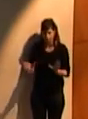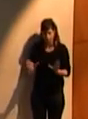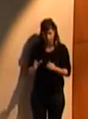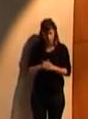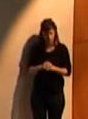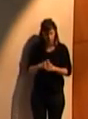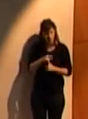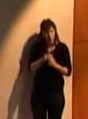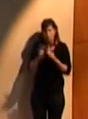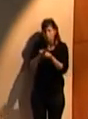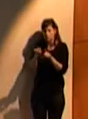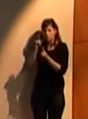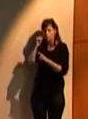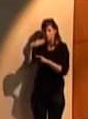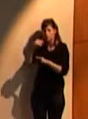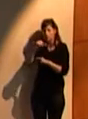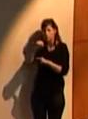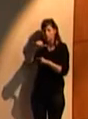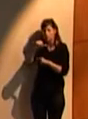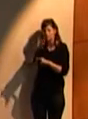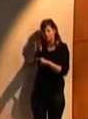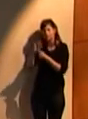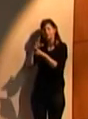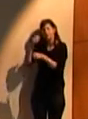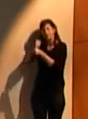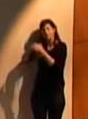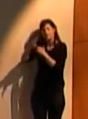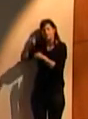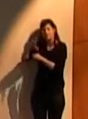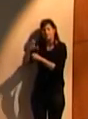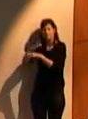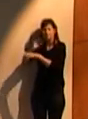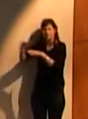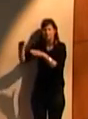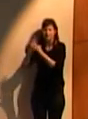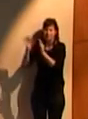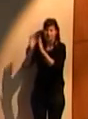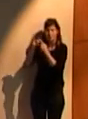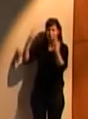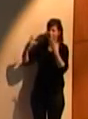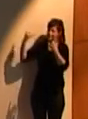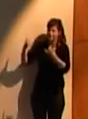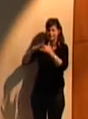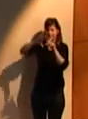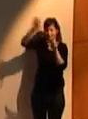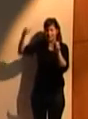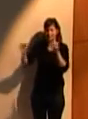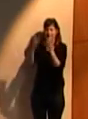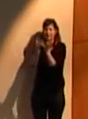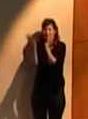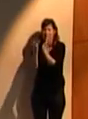Ah oui, et Monsieur Massat, oui, du PC Sécurité, qui nous a autorisé à mettre notre maquette dans la médiathèque.